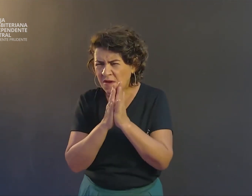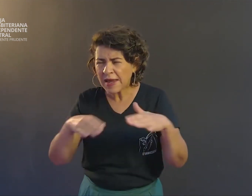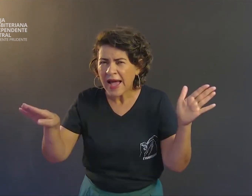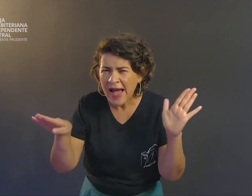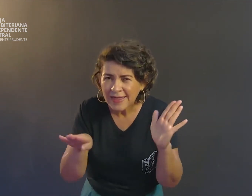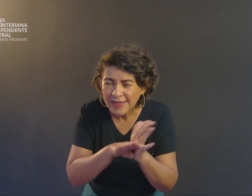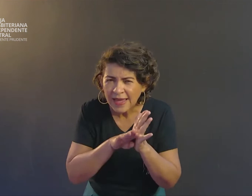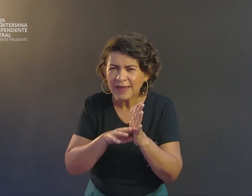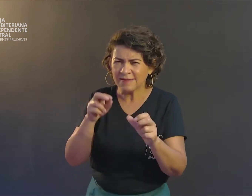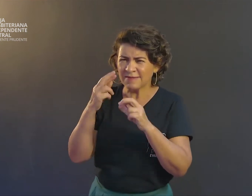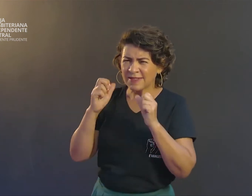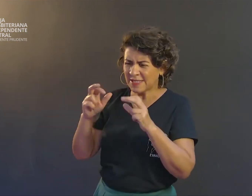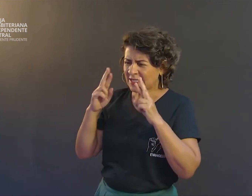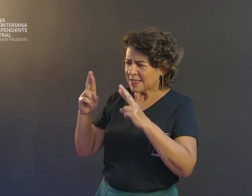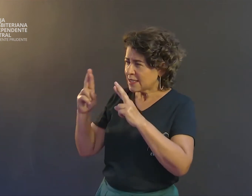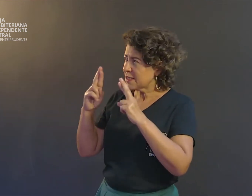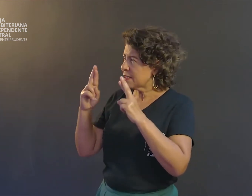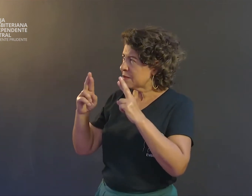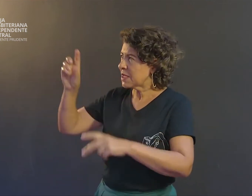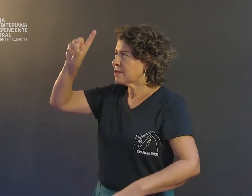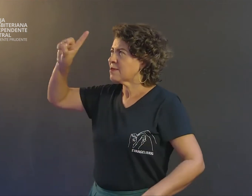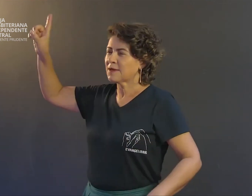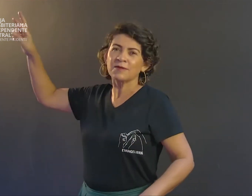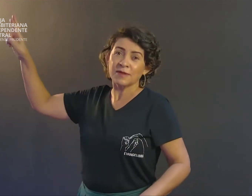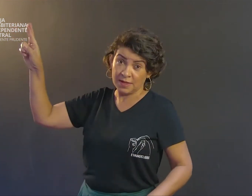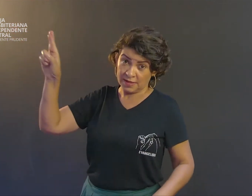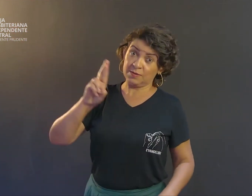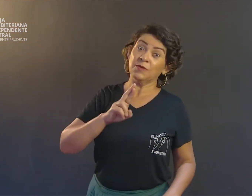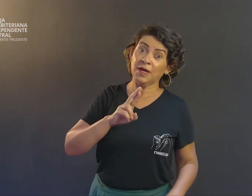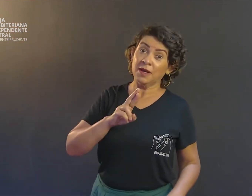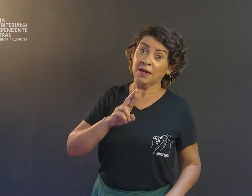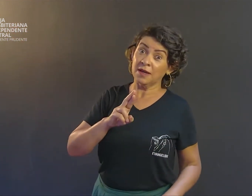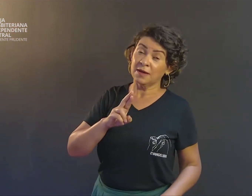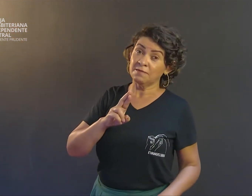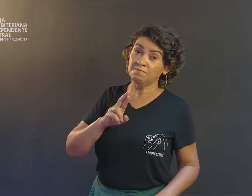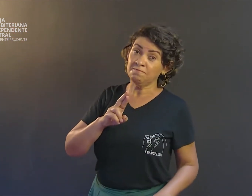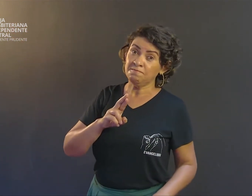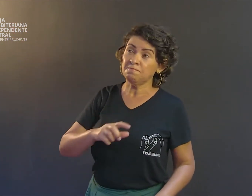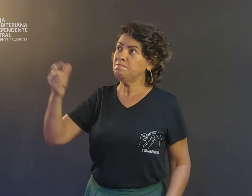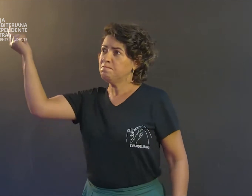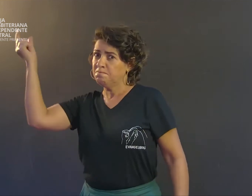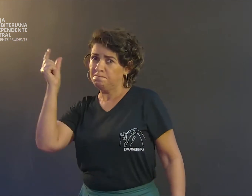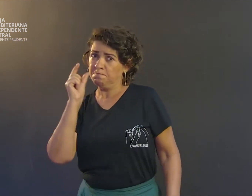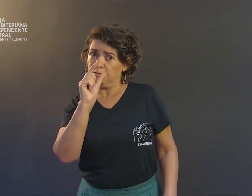resposta pode ser positiva ou negativa. A palavra pode ser de cura quando oramos por uma